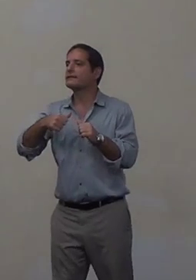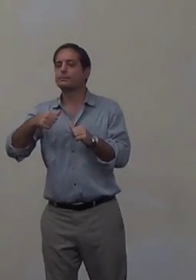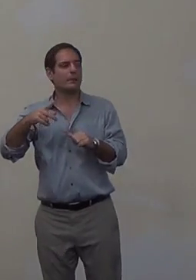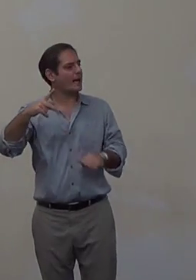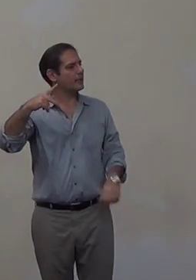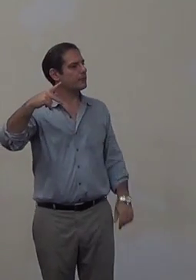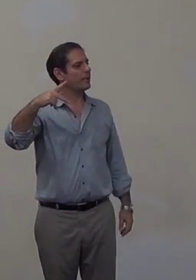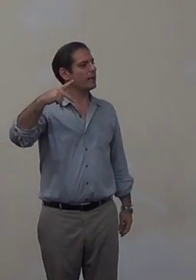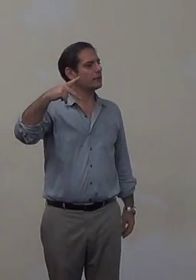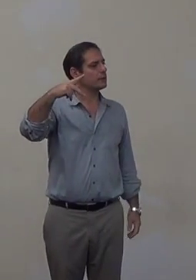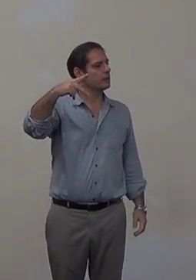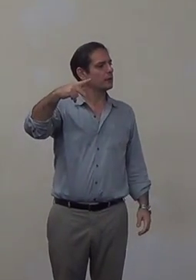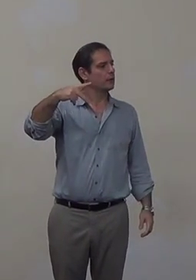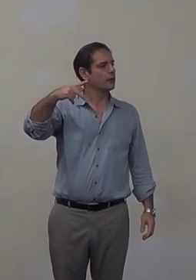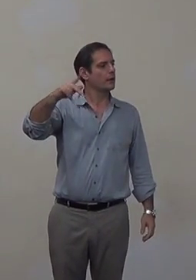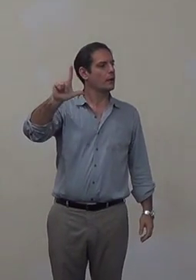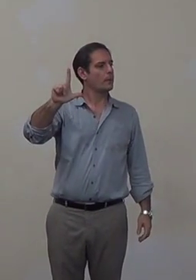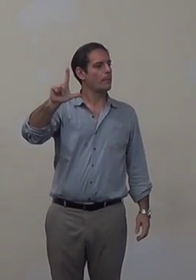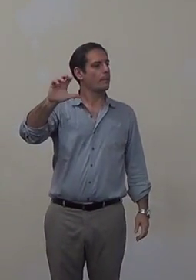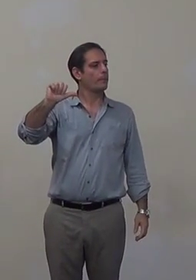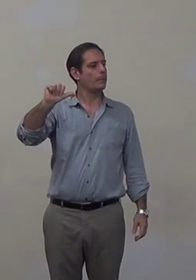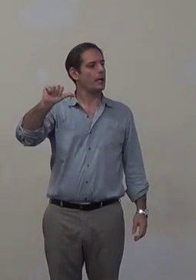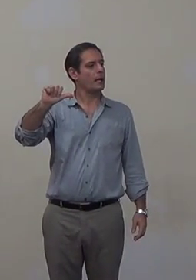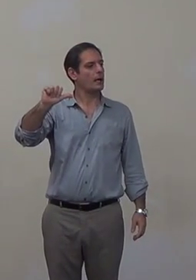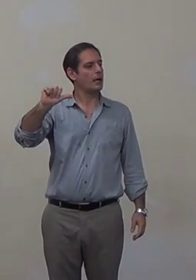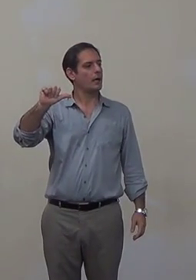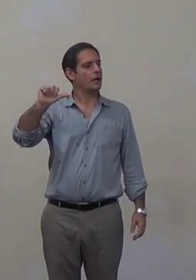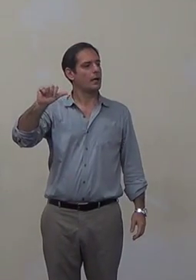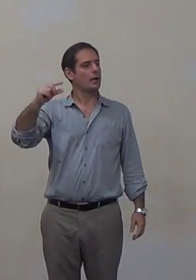Con las plagas.